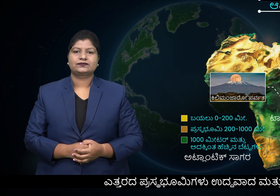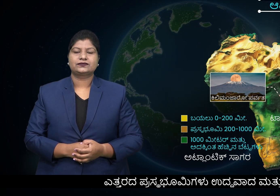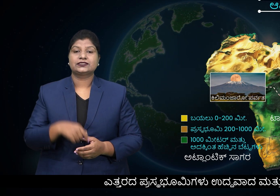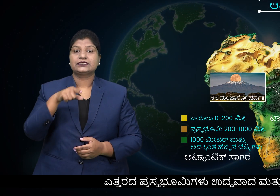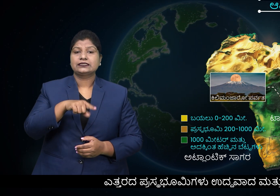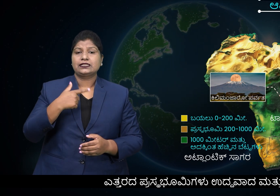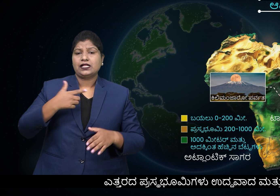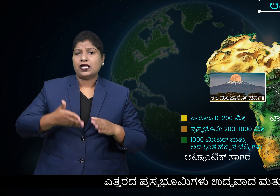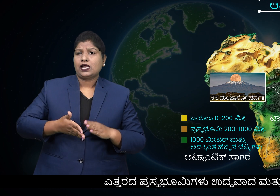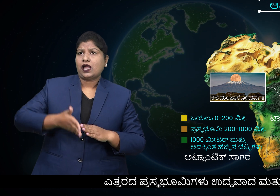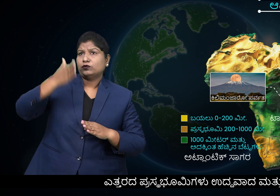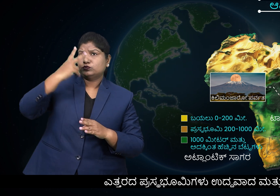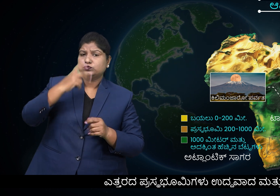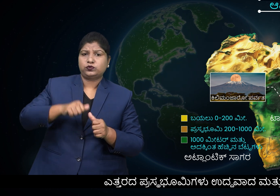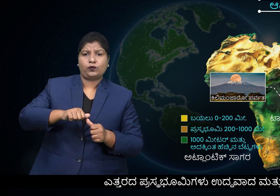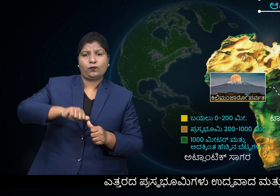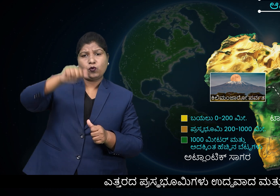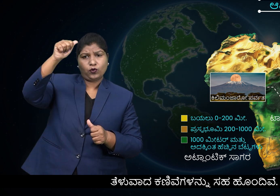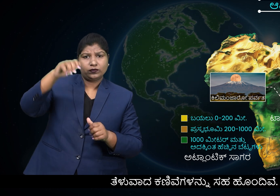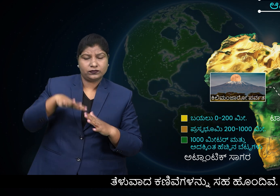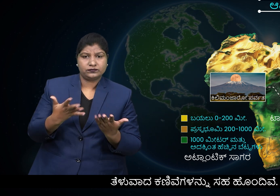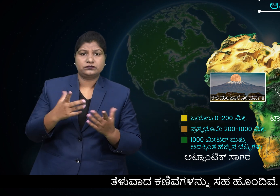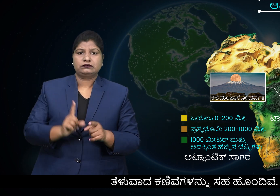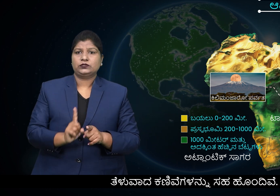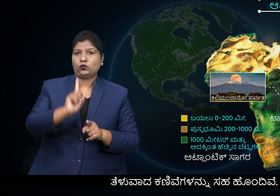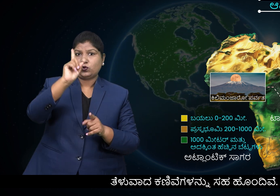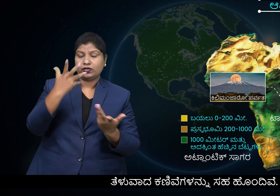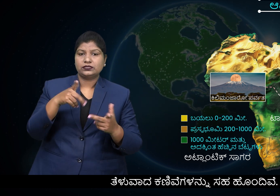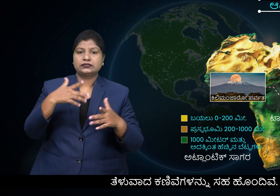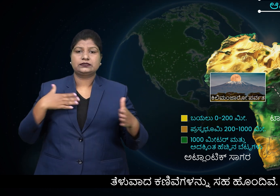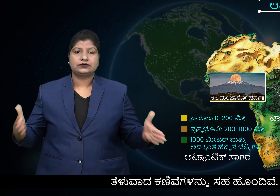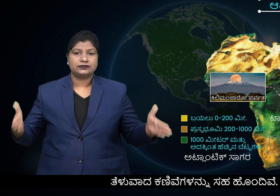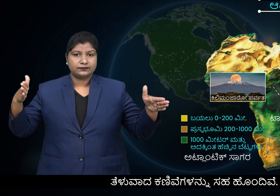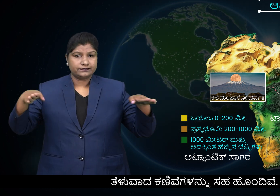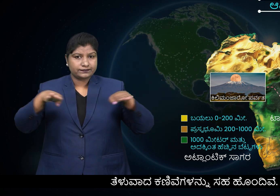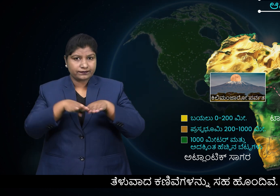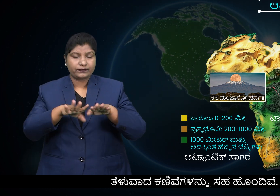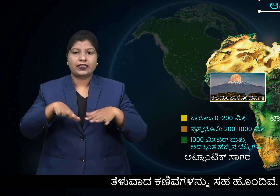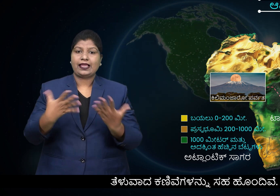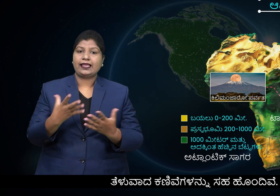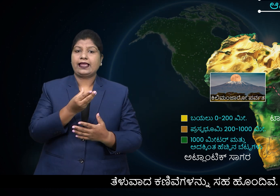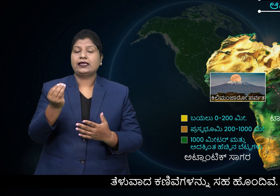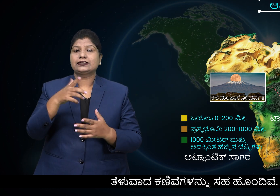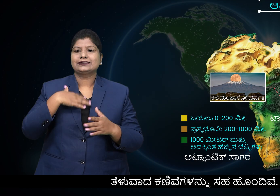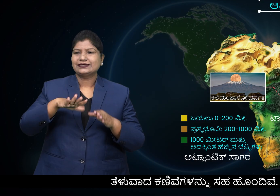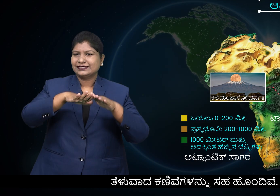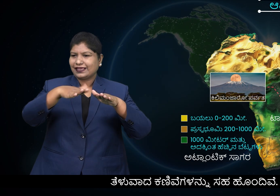ಎತ್ತರದ ಪ್ರಸ್ಥಭೂಮಿಗಳು, ಉದ್ದವಾದ ಮತ್ತು ತೆಳುವಾದ ಕಣಿವೆಗಳನ್ನು ಸಹ ಹೊಂದಿವೆ.